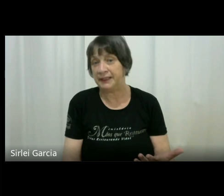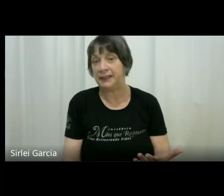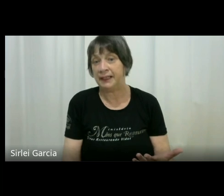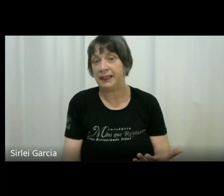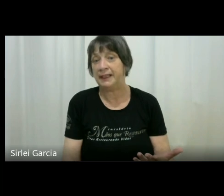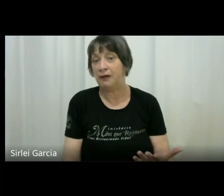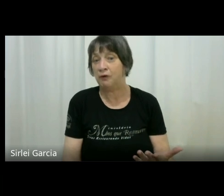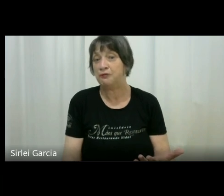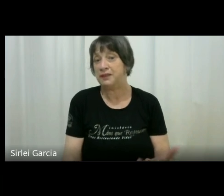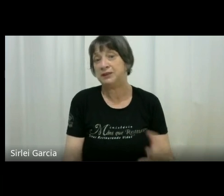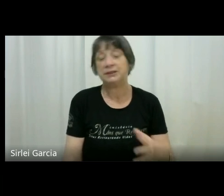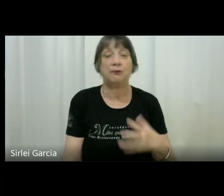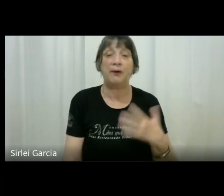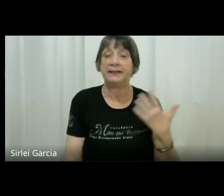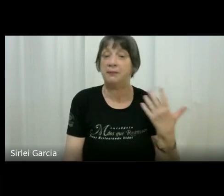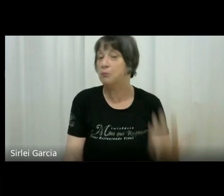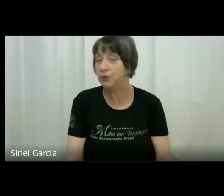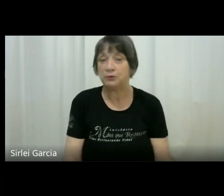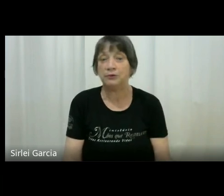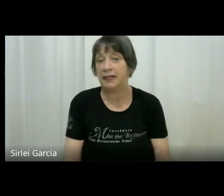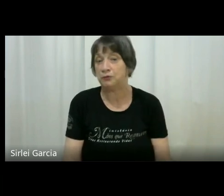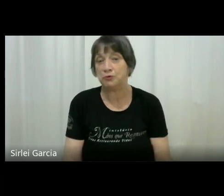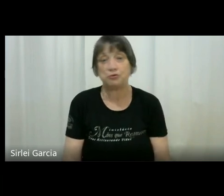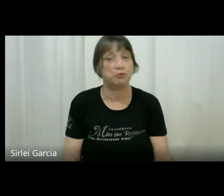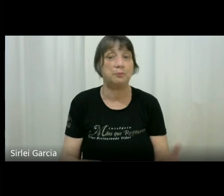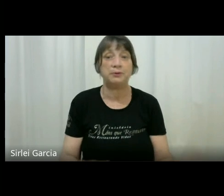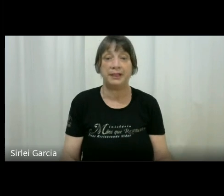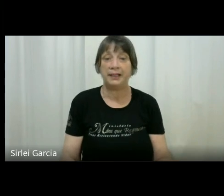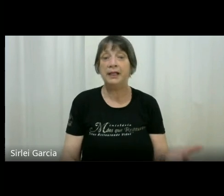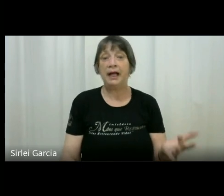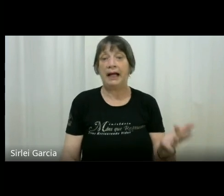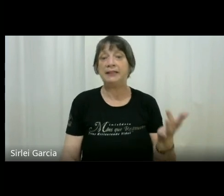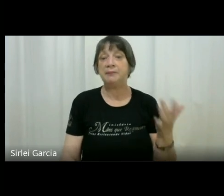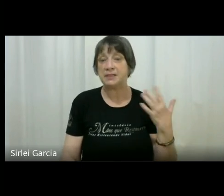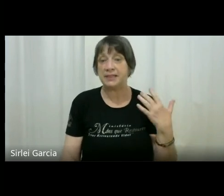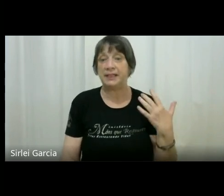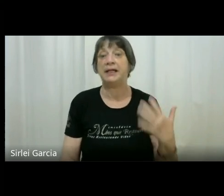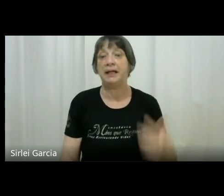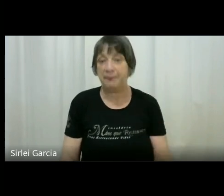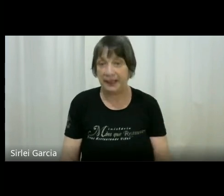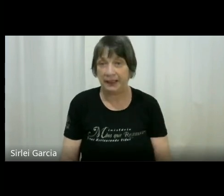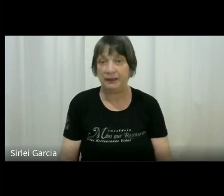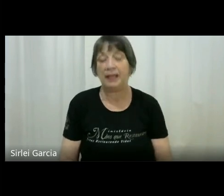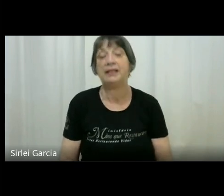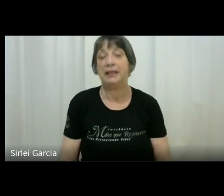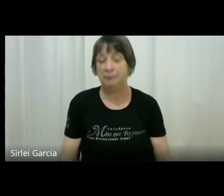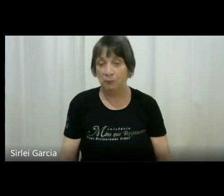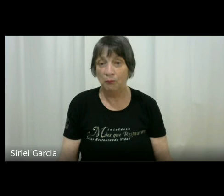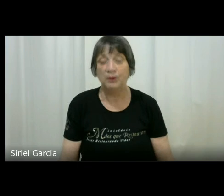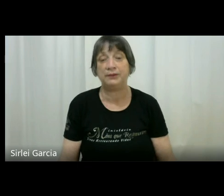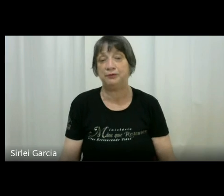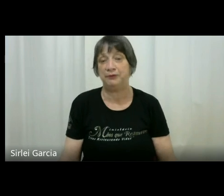acho que ele é ouvinte, ou ele tem muito contato com o surdo, porque a Libras dele ele